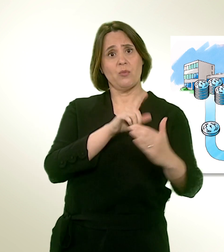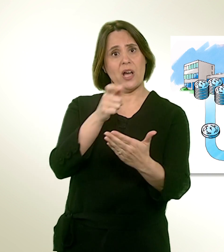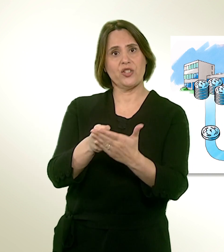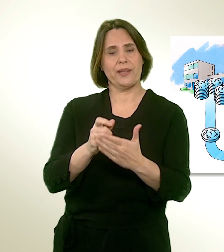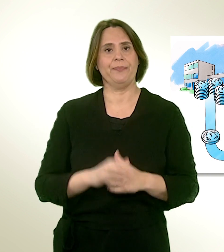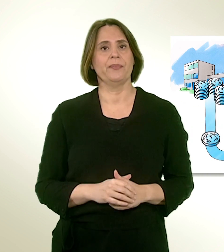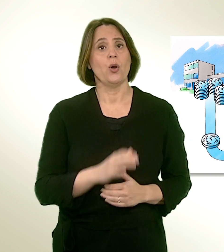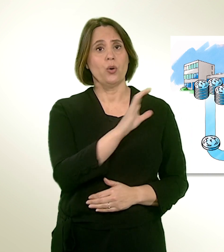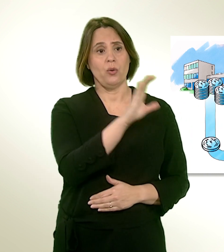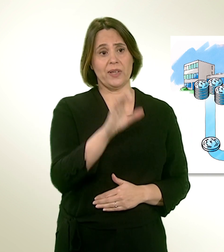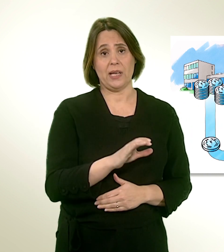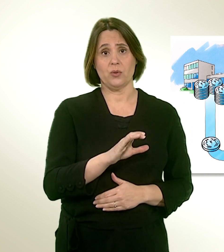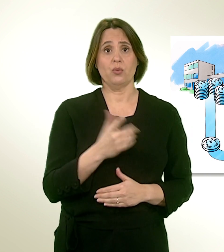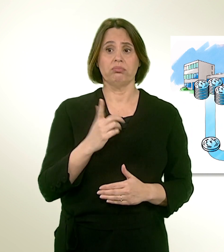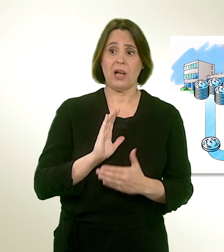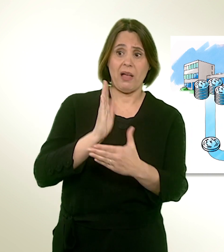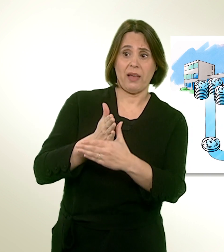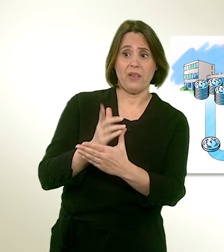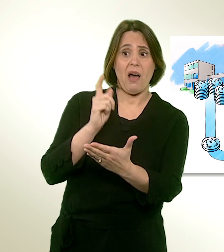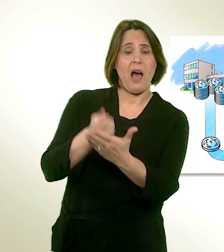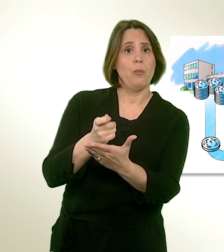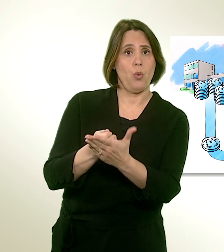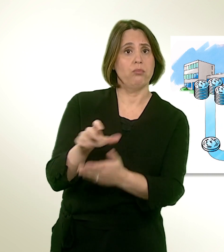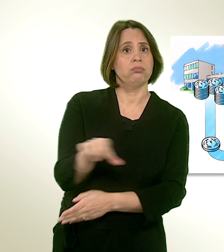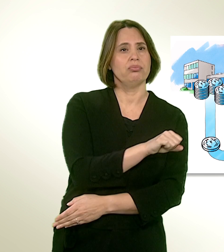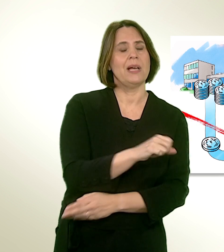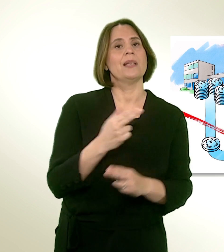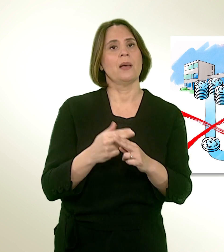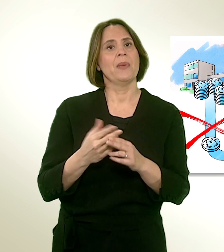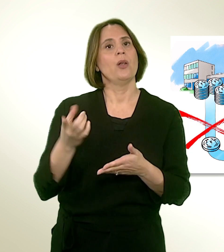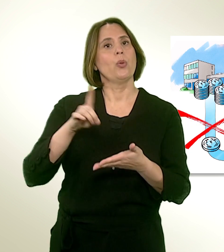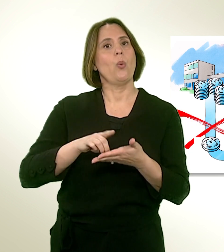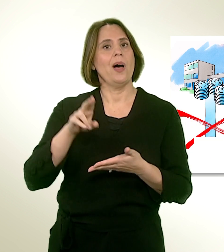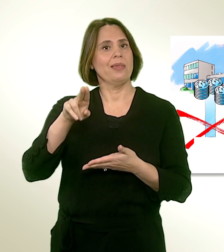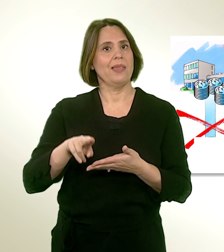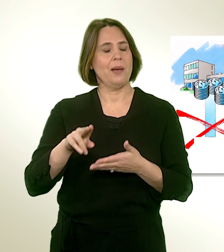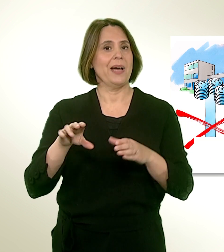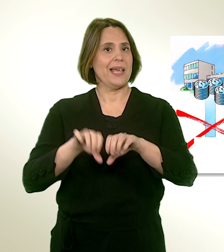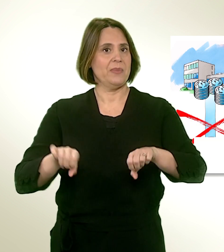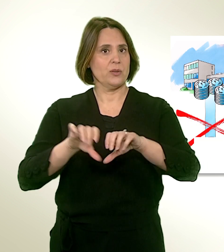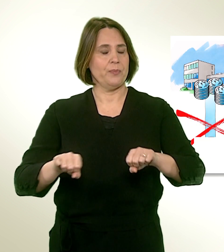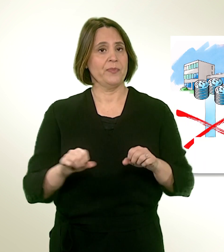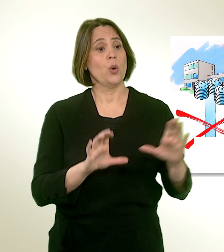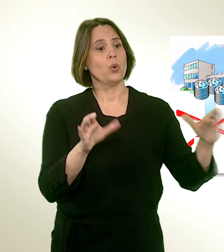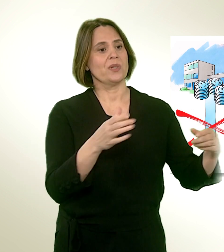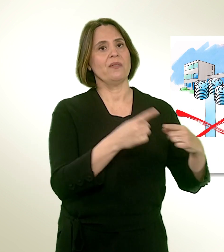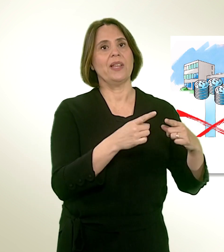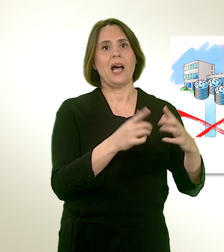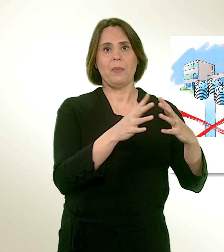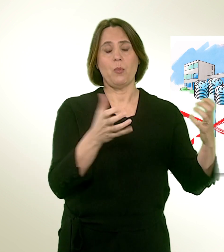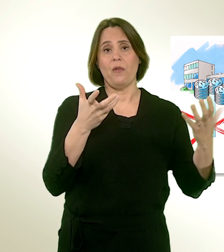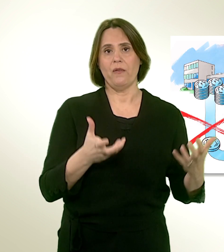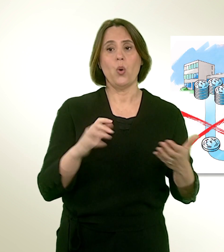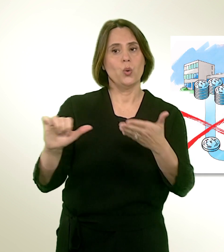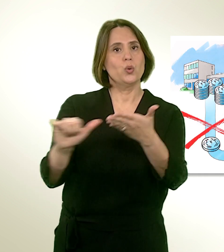Confédération prélève alors un impôt, le droit de timbre d'émission. Le Conseil fédéral et le Parlement veulent supprimer le droit de